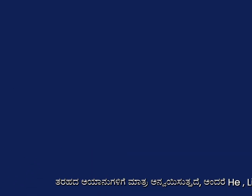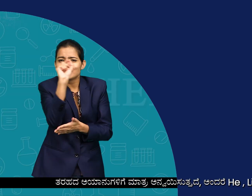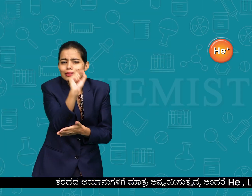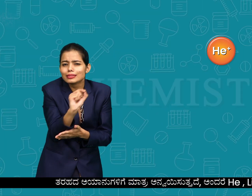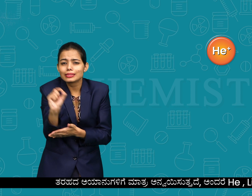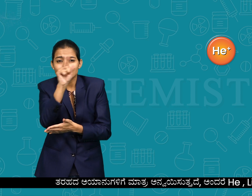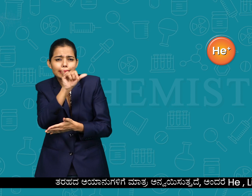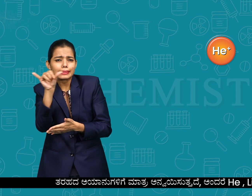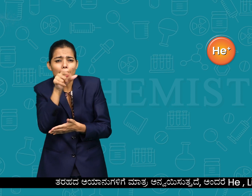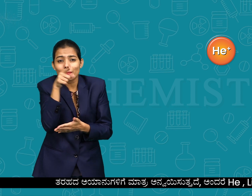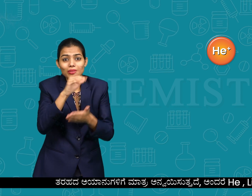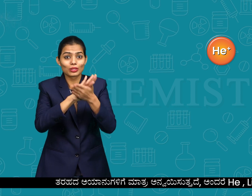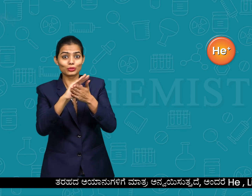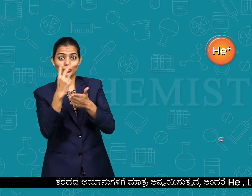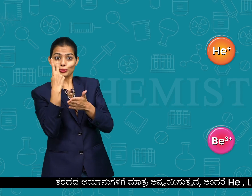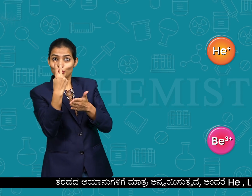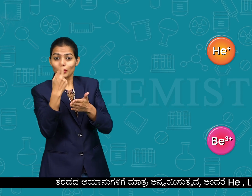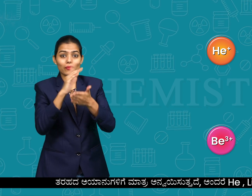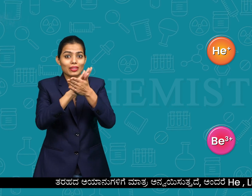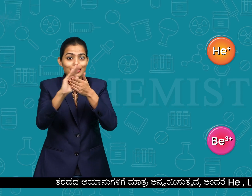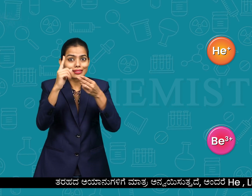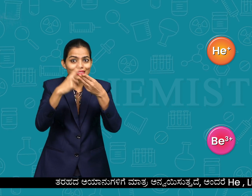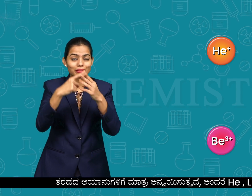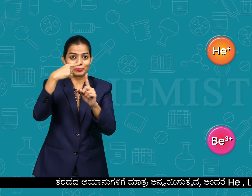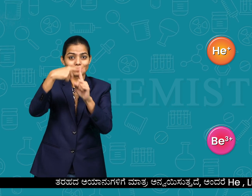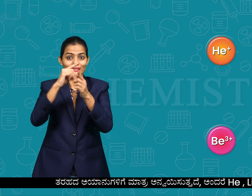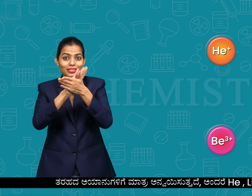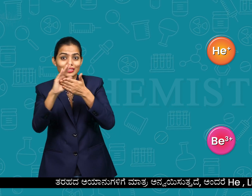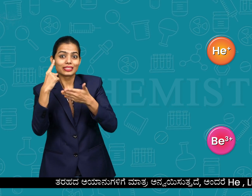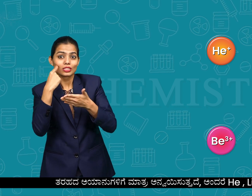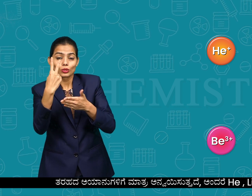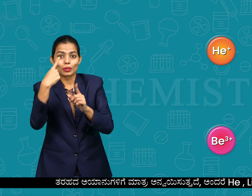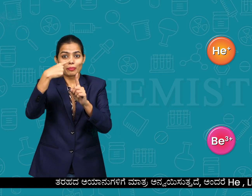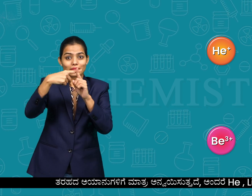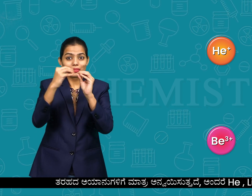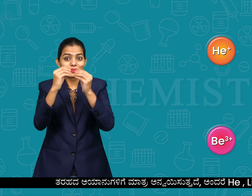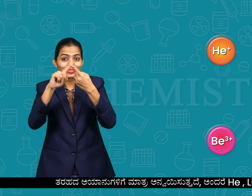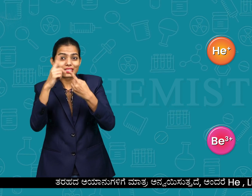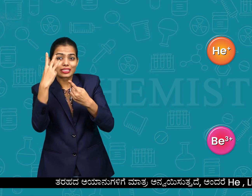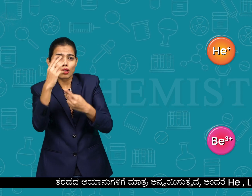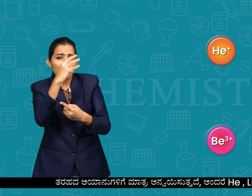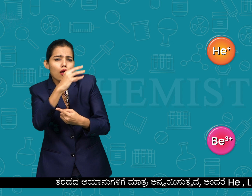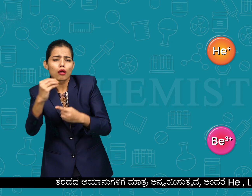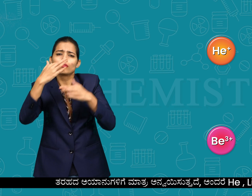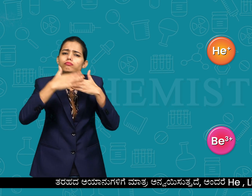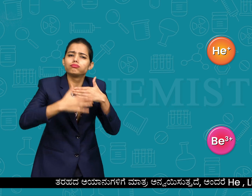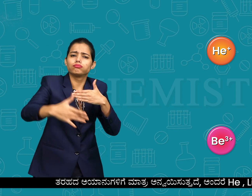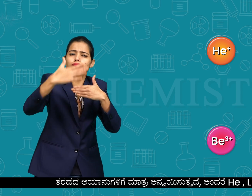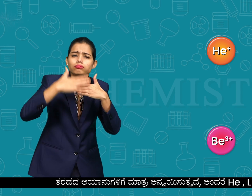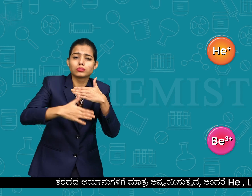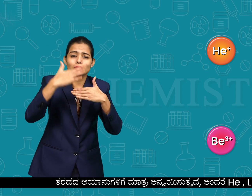ಅಯಾನುಗಳಿಗೆ ಮಾತ್ರ ಅನ್ವಯಿಸುತ್ತದೆ, ಅಂದರೆ He, Li2,